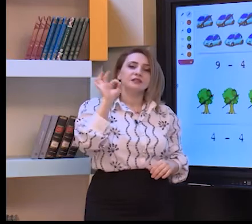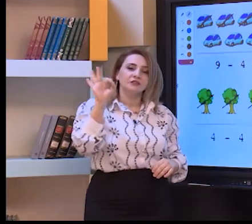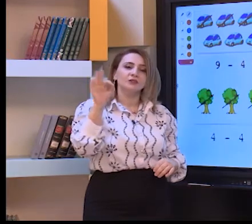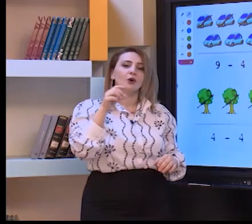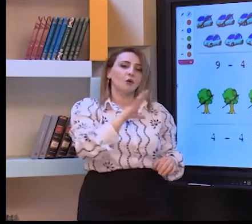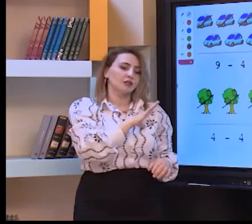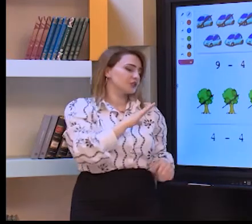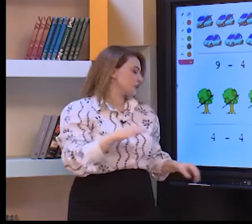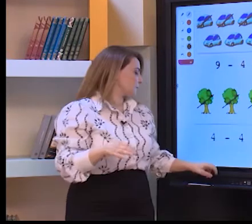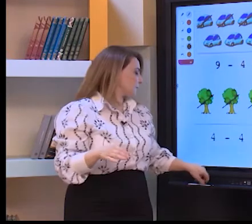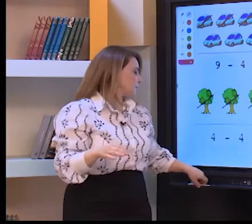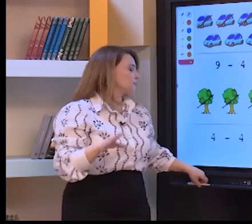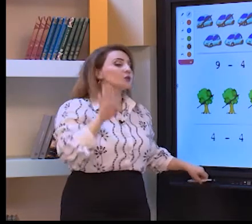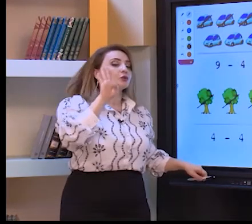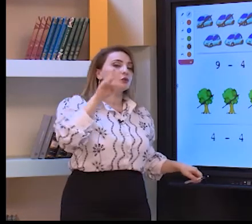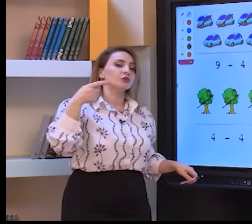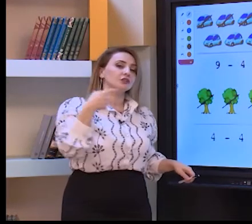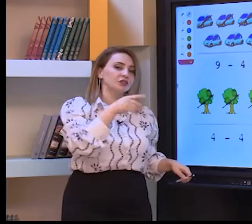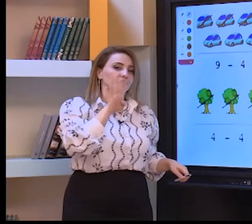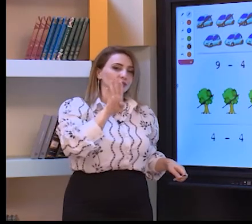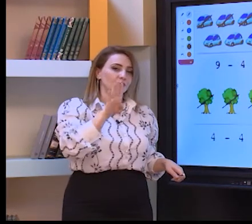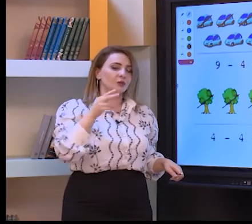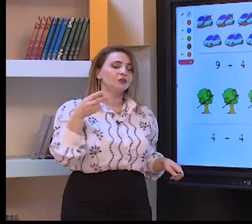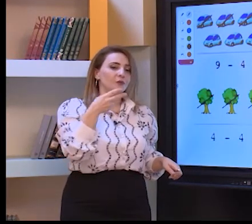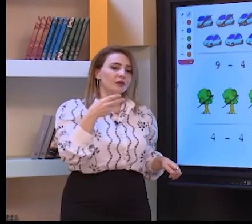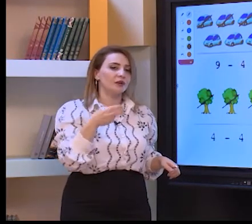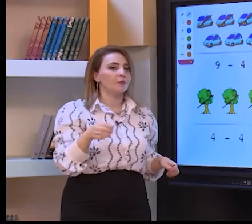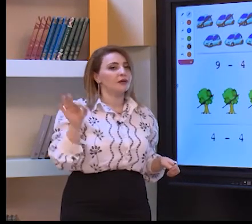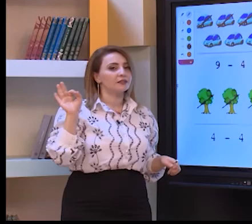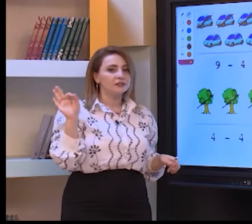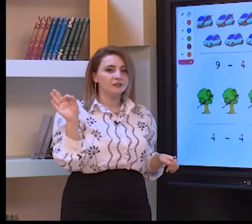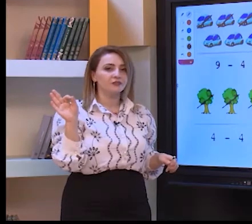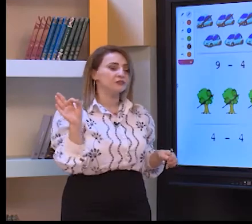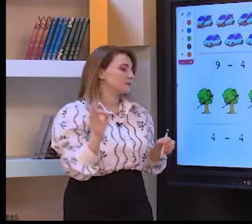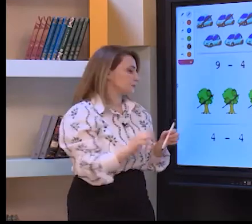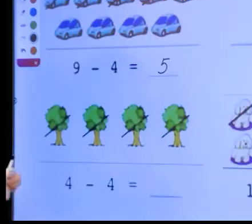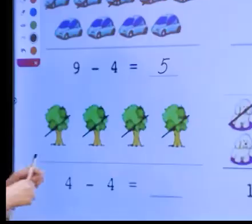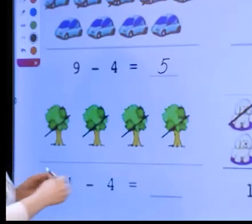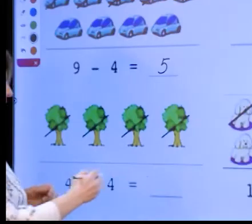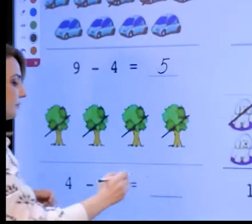0 olacaq. 4 çıx 4, bərabərdir 0.